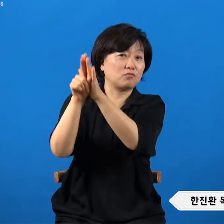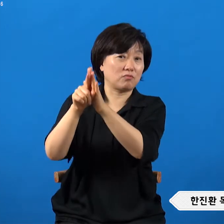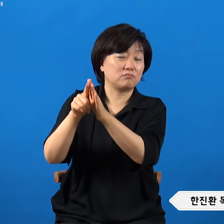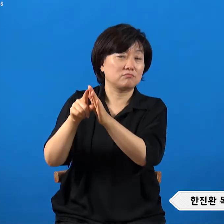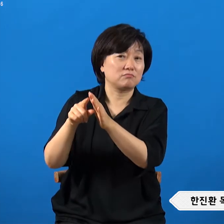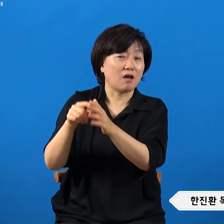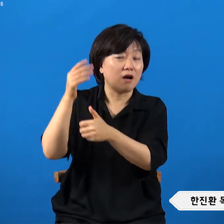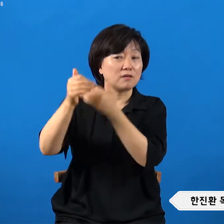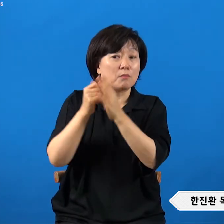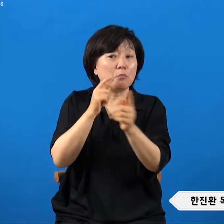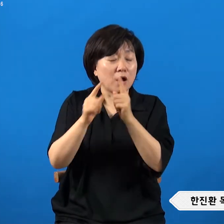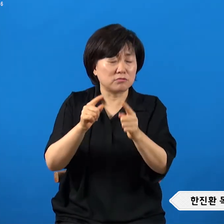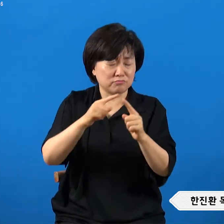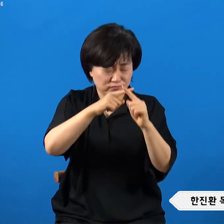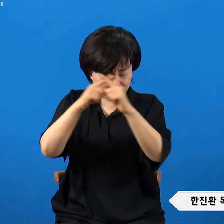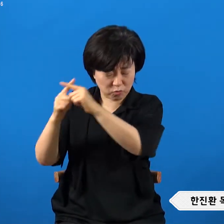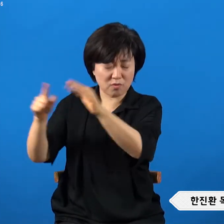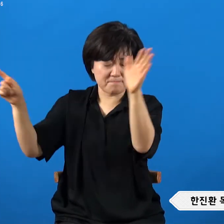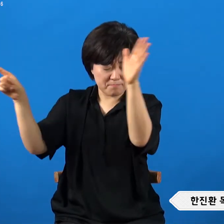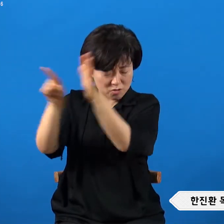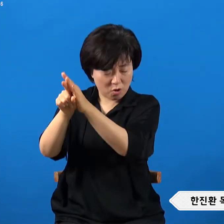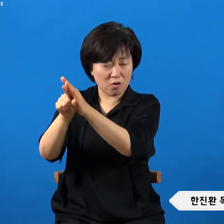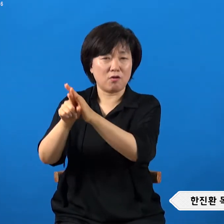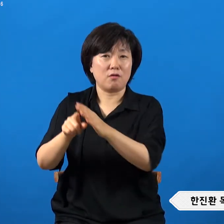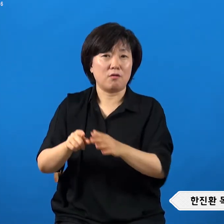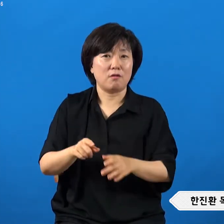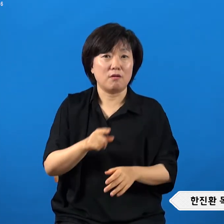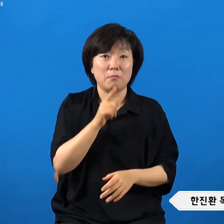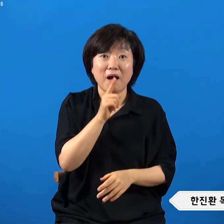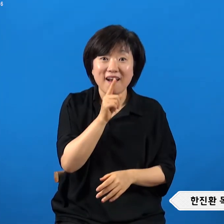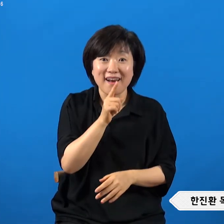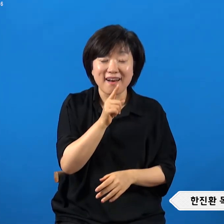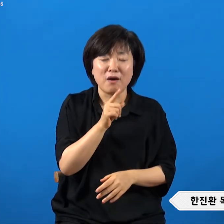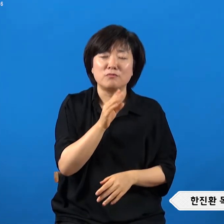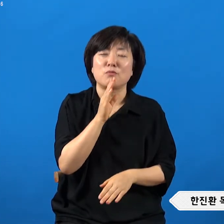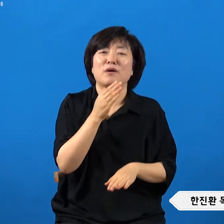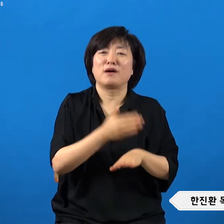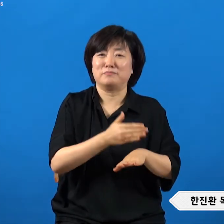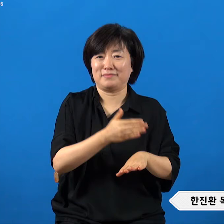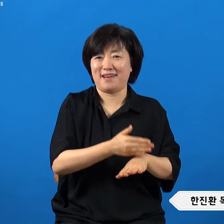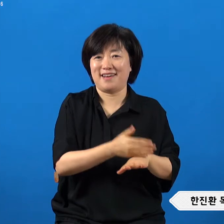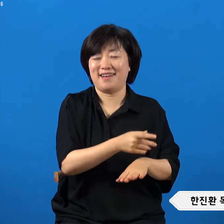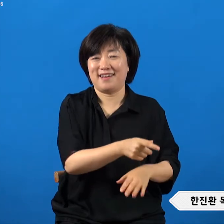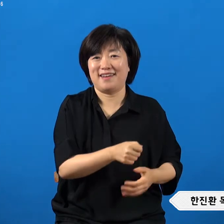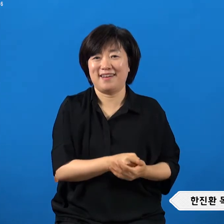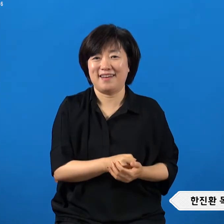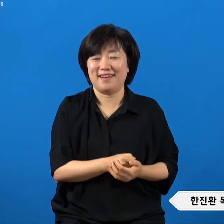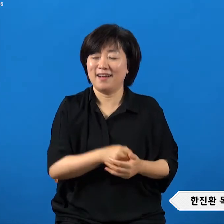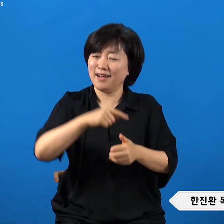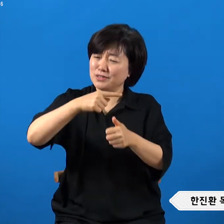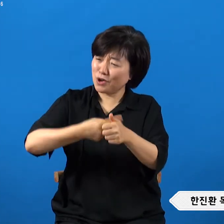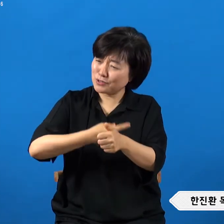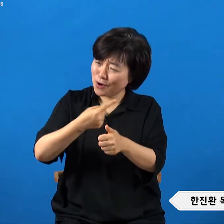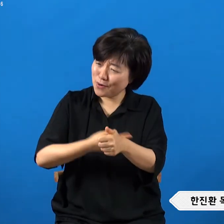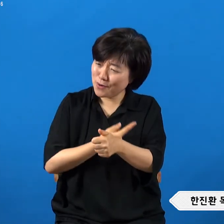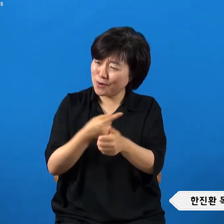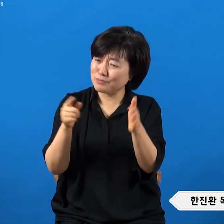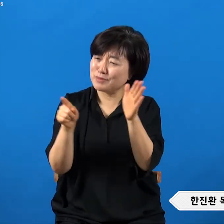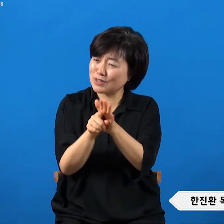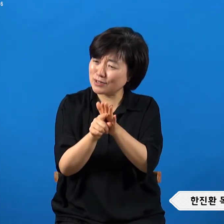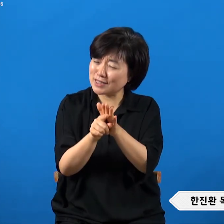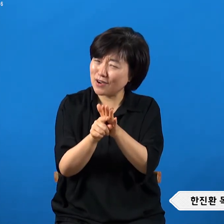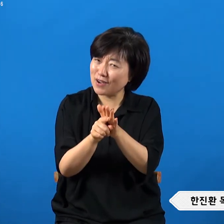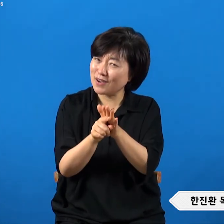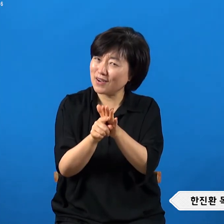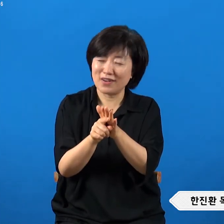나는 말씀이 저절로 믿어진다, 그러는 분이 있습니다. 참 감사한 일인데, 그런데 그게 저절로 믿어지는 것이